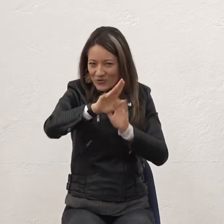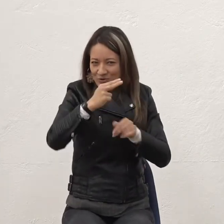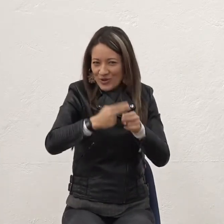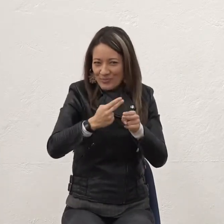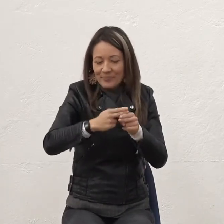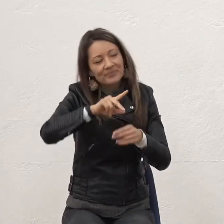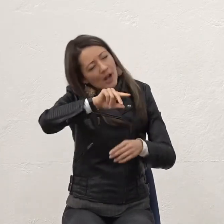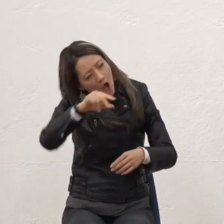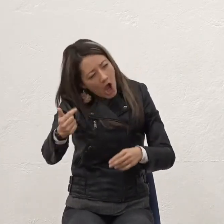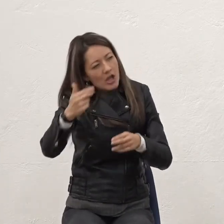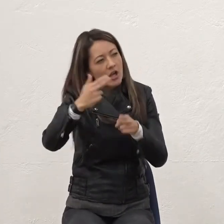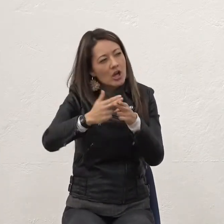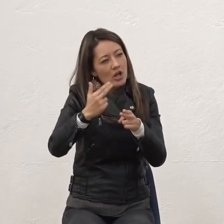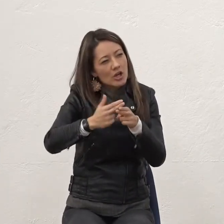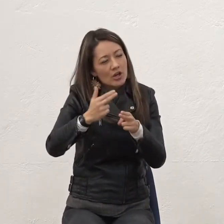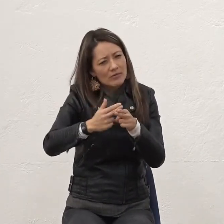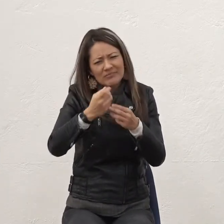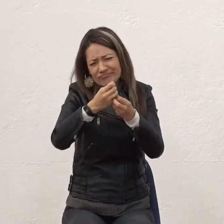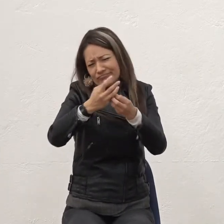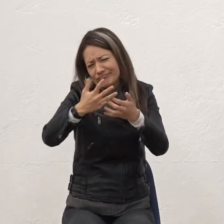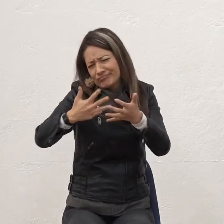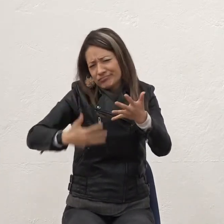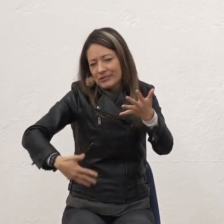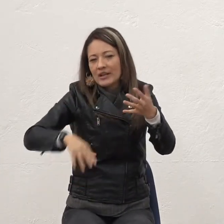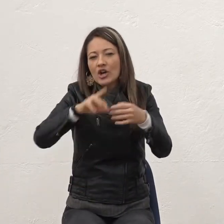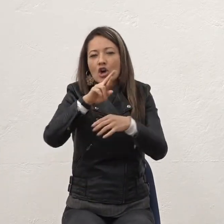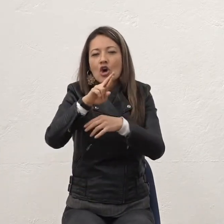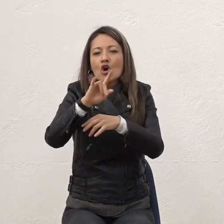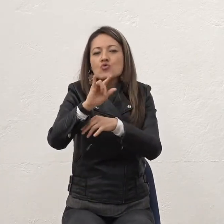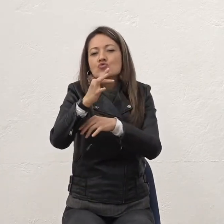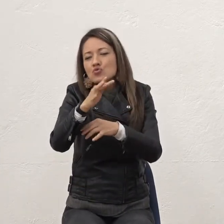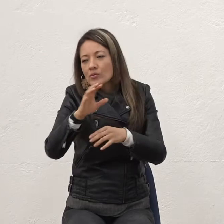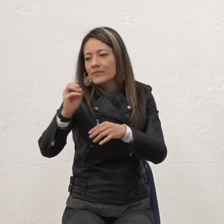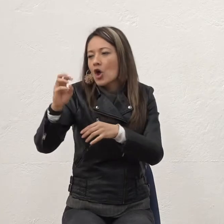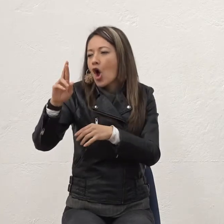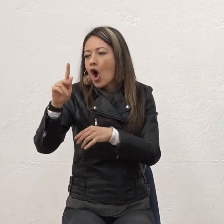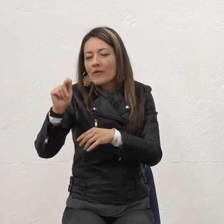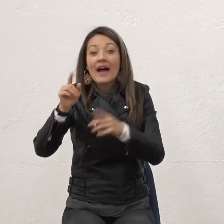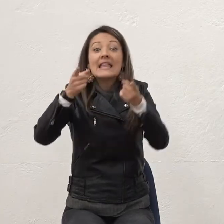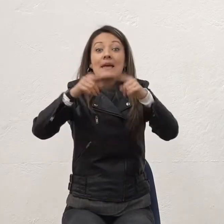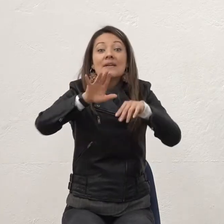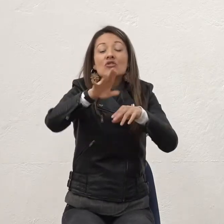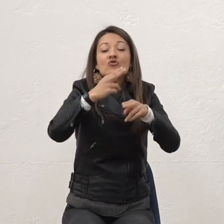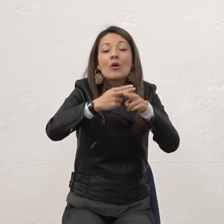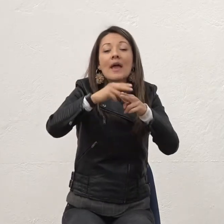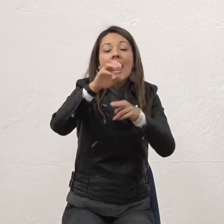Y hay otro nombre que, bueno, hay varios, Serú, Orfa, y Elimelech.